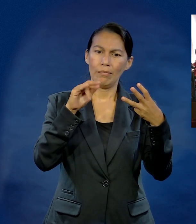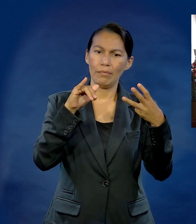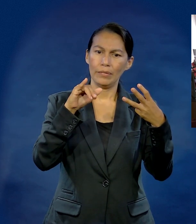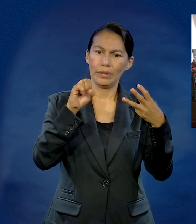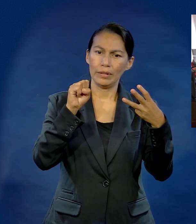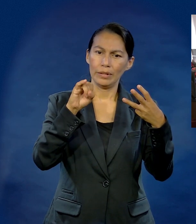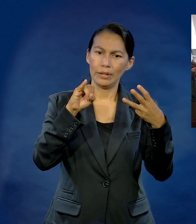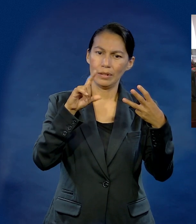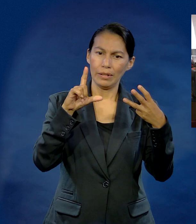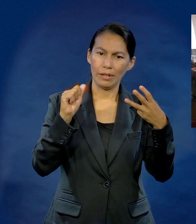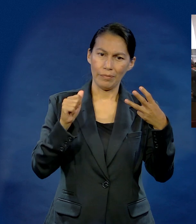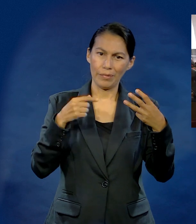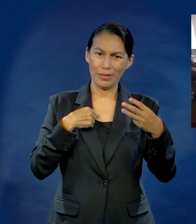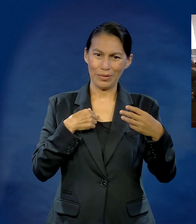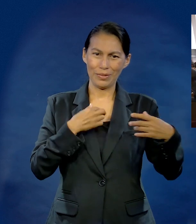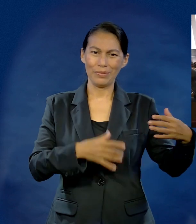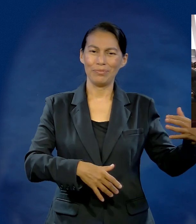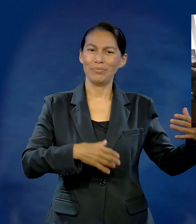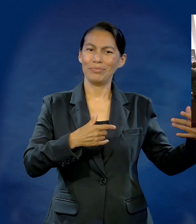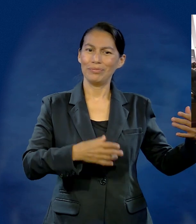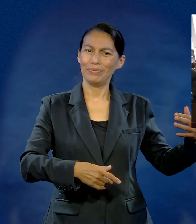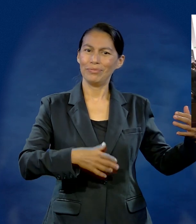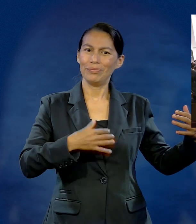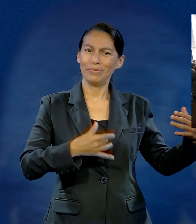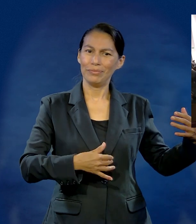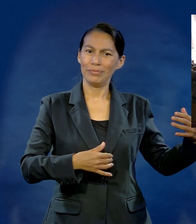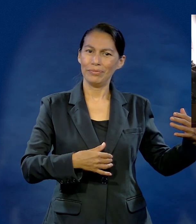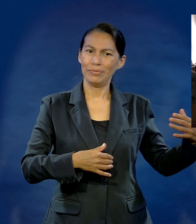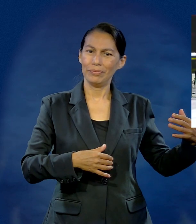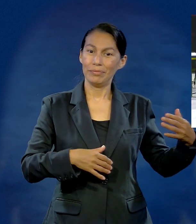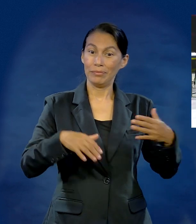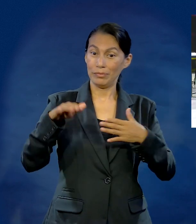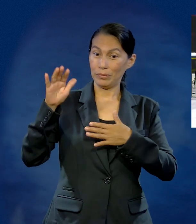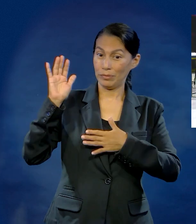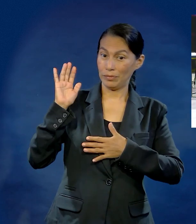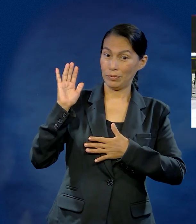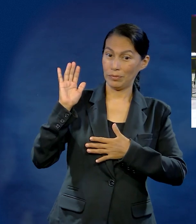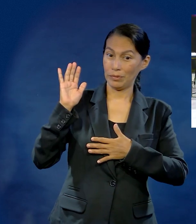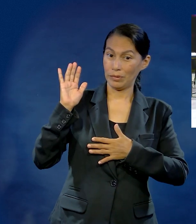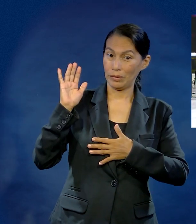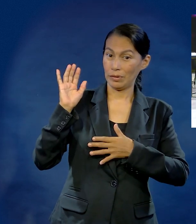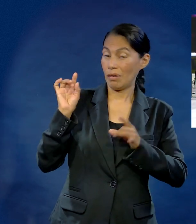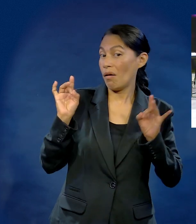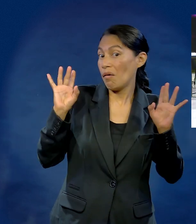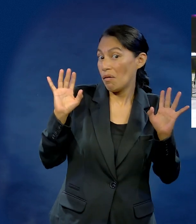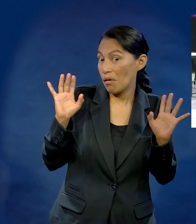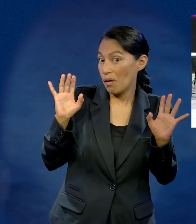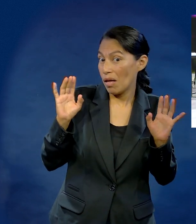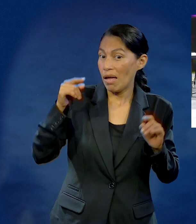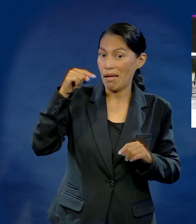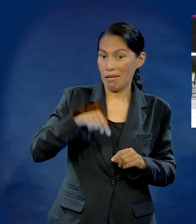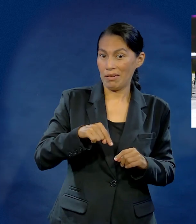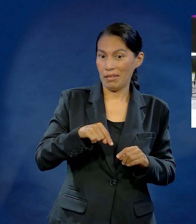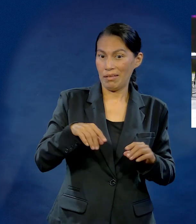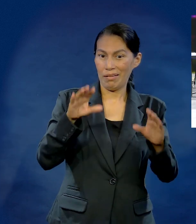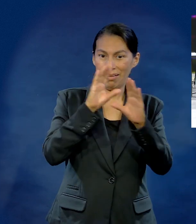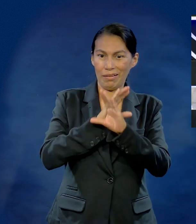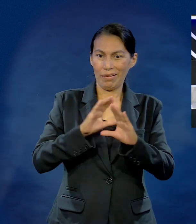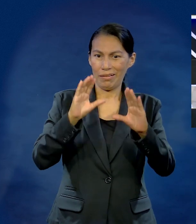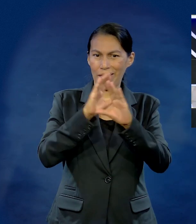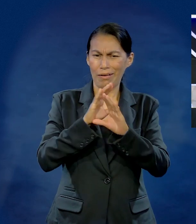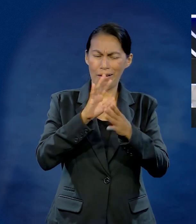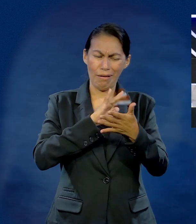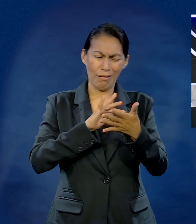Militza, Ana y Priscila. Y yo era el disque guitarrista.